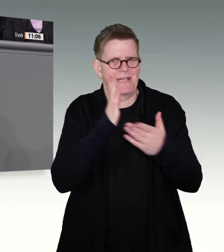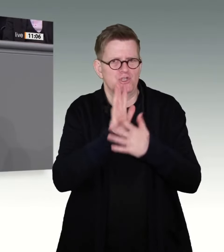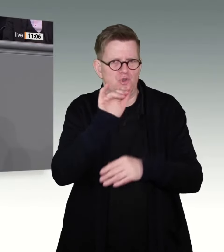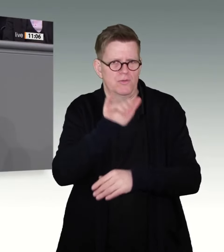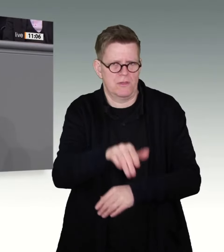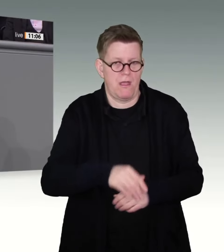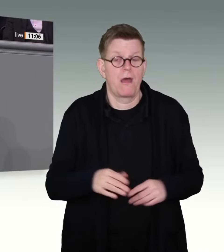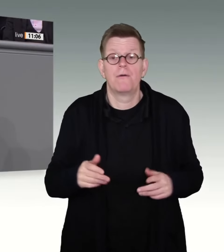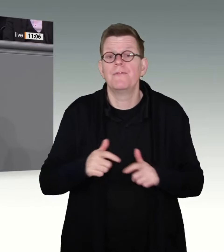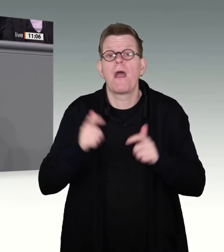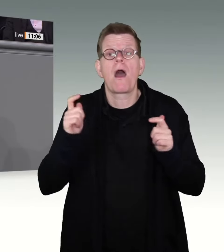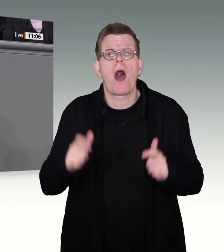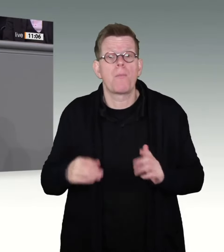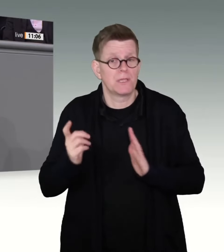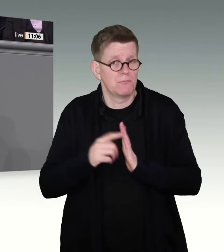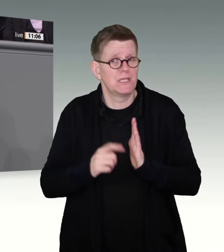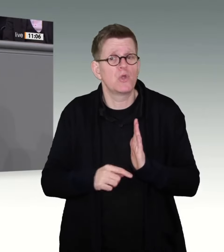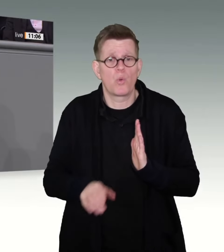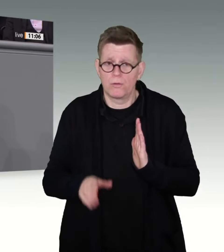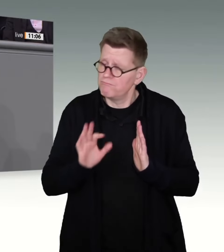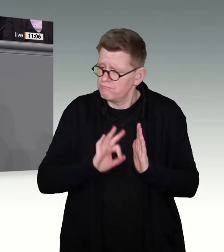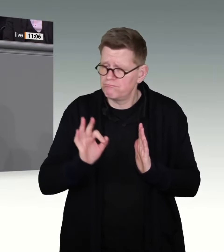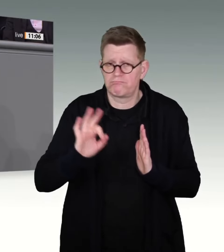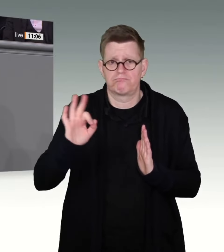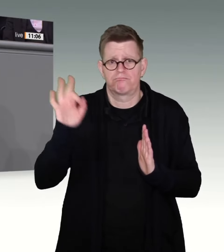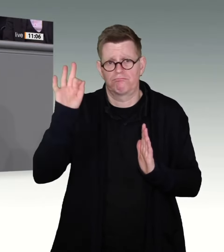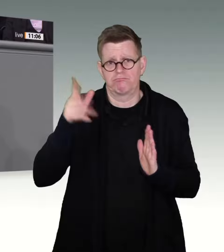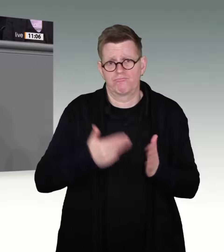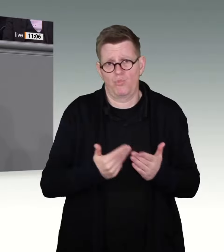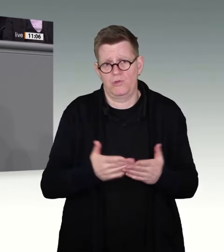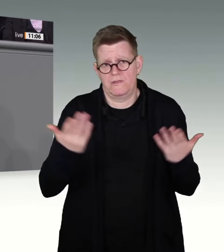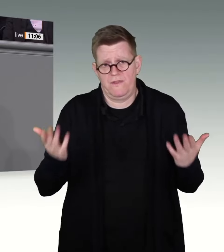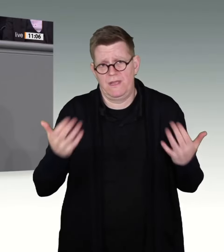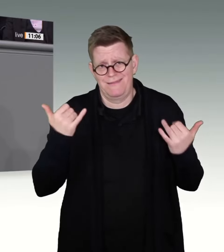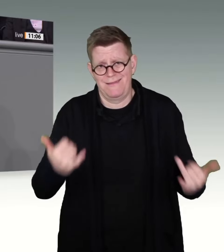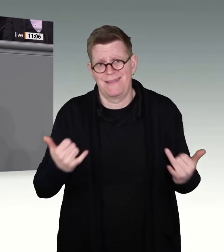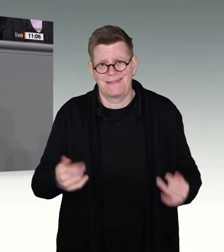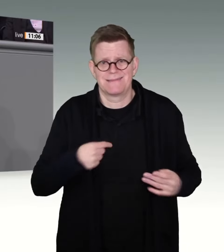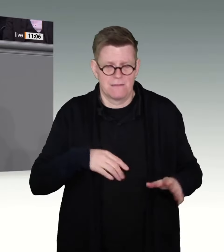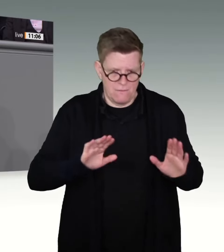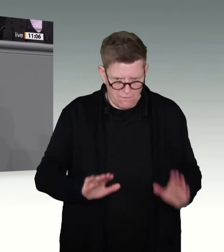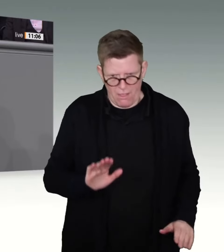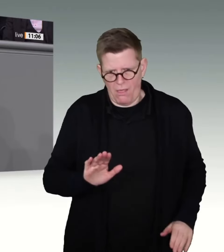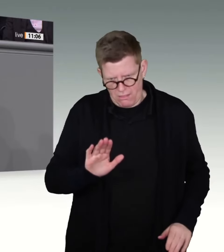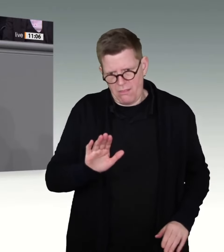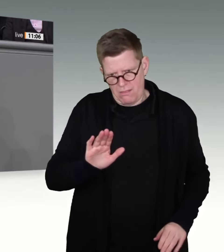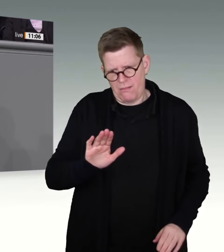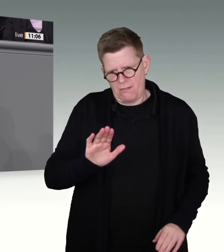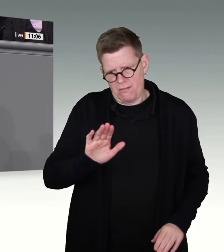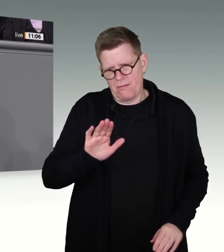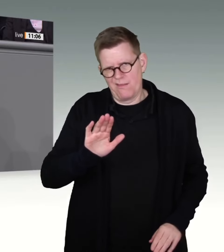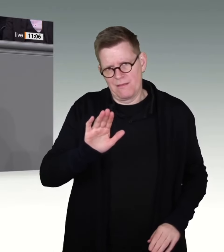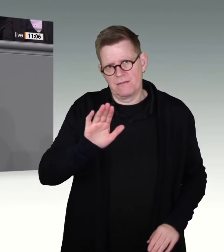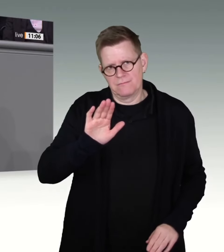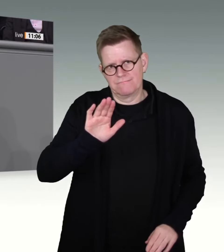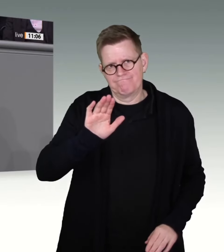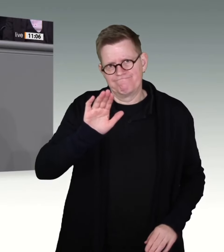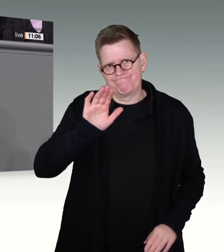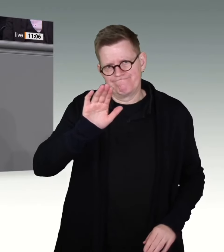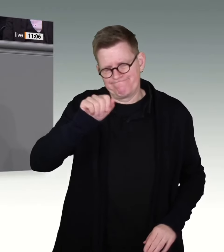sind verbessert in Deutschland, und so denke ich einfach, dass wir jetzt den Berg besser